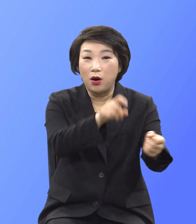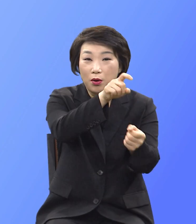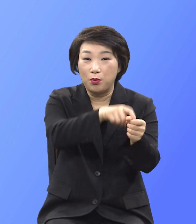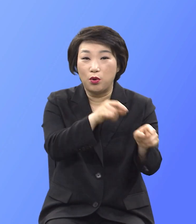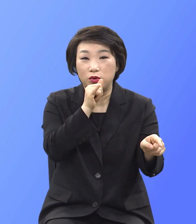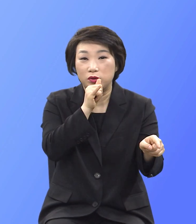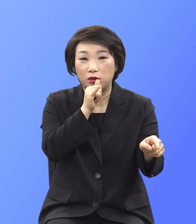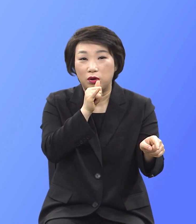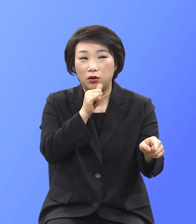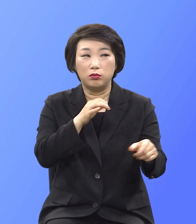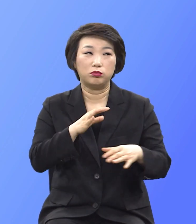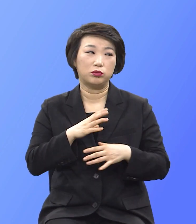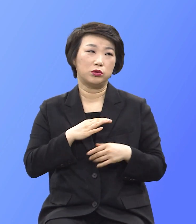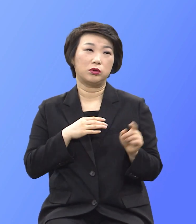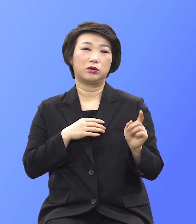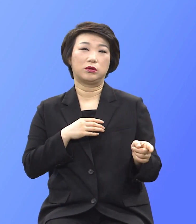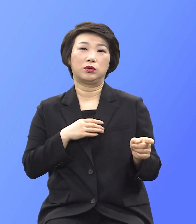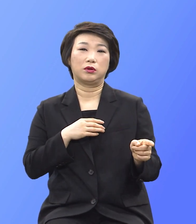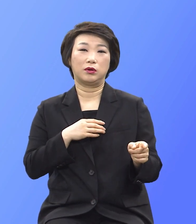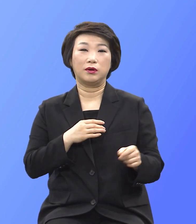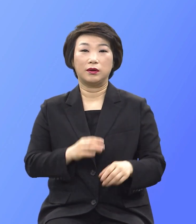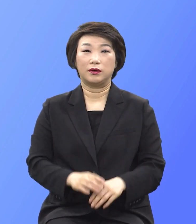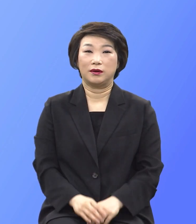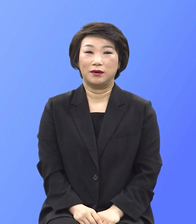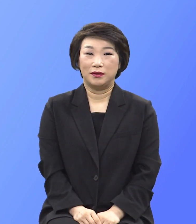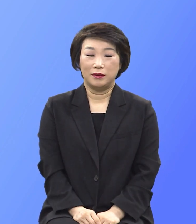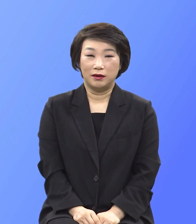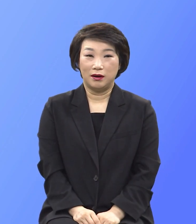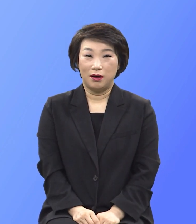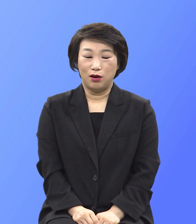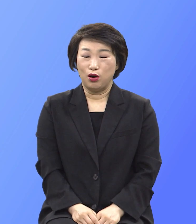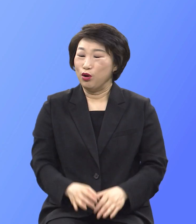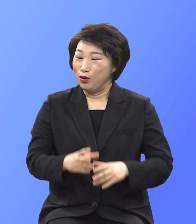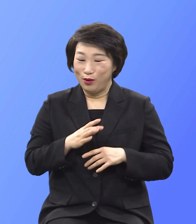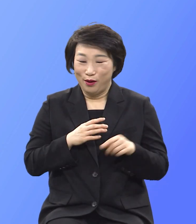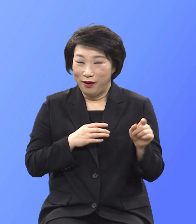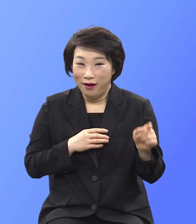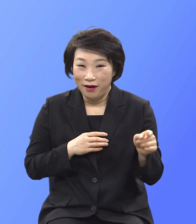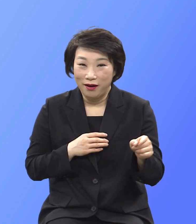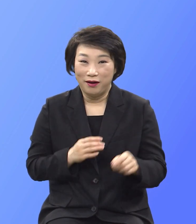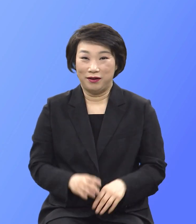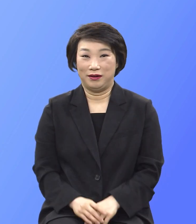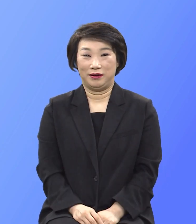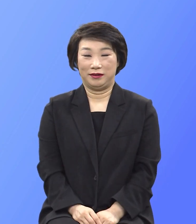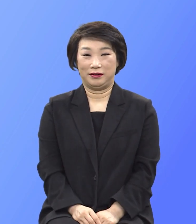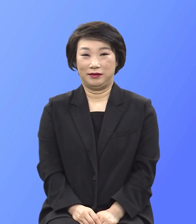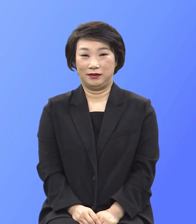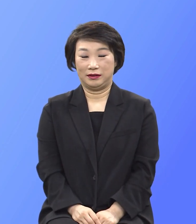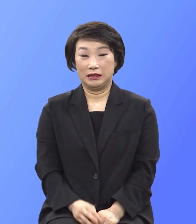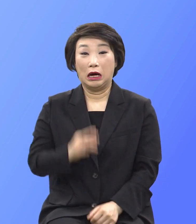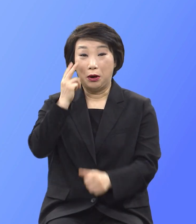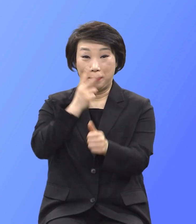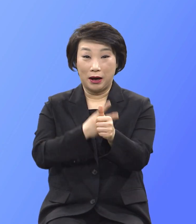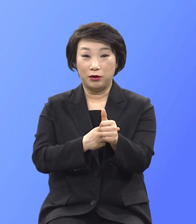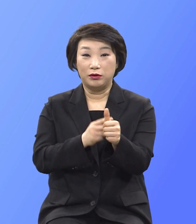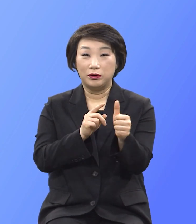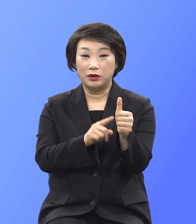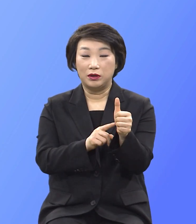내던지는 무서운 녀석 아니오. 아주 두려운 녀석. 사도